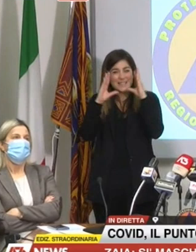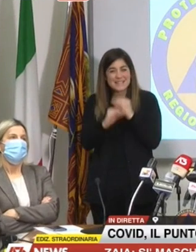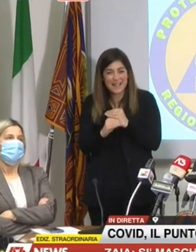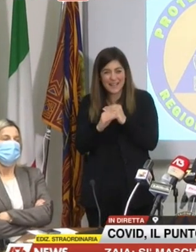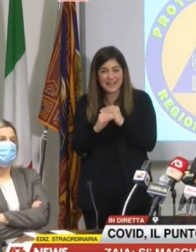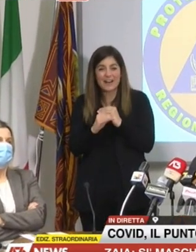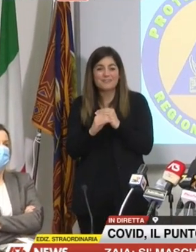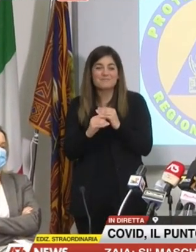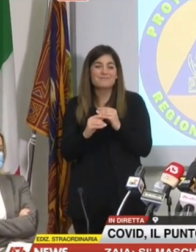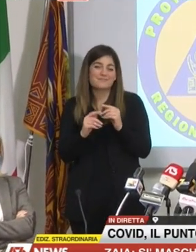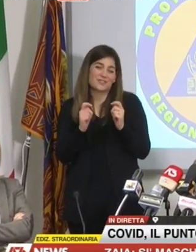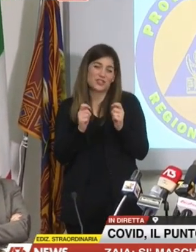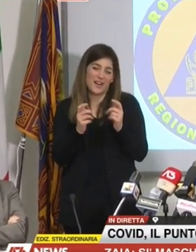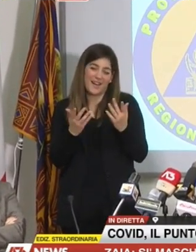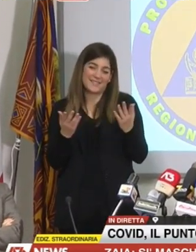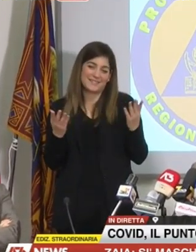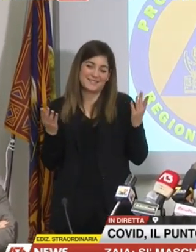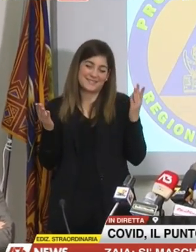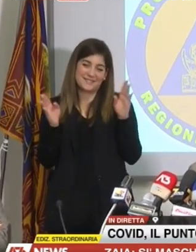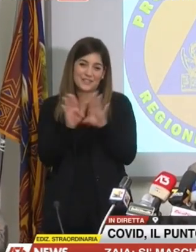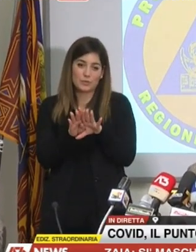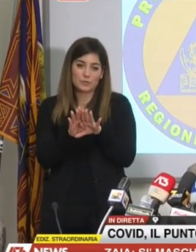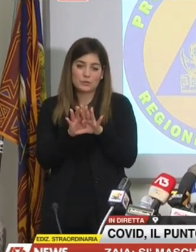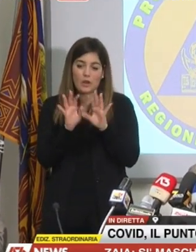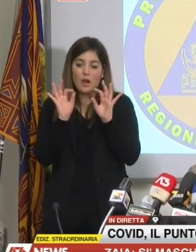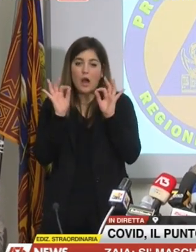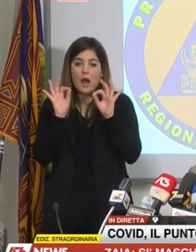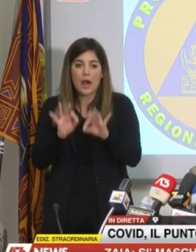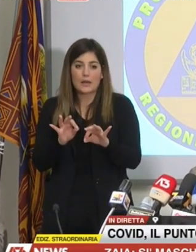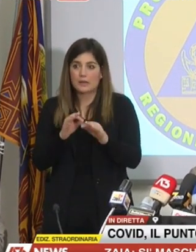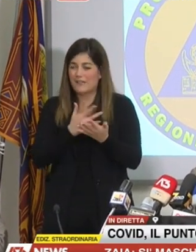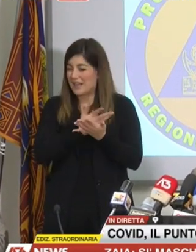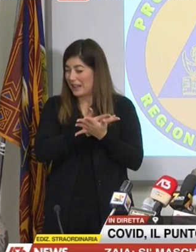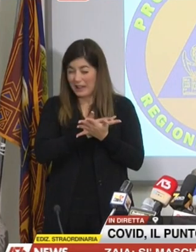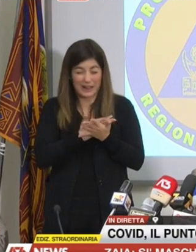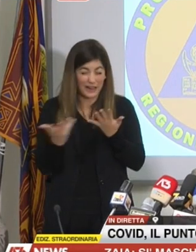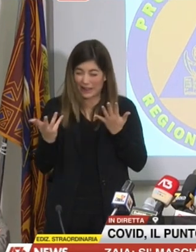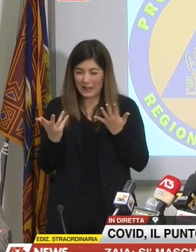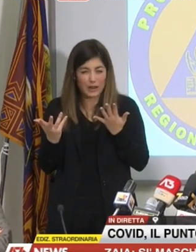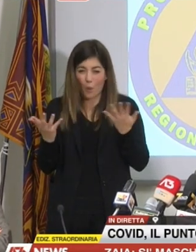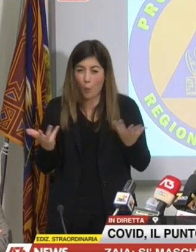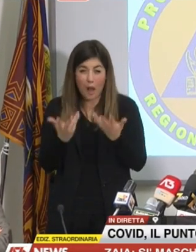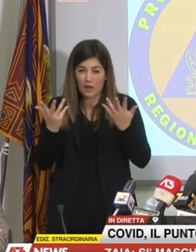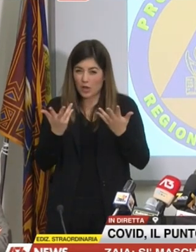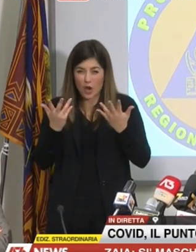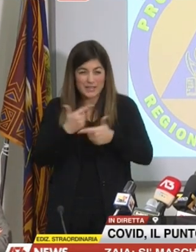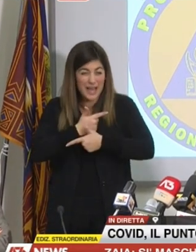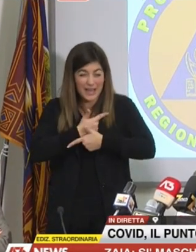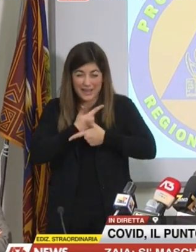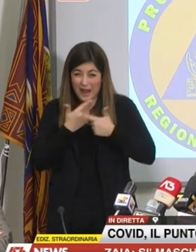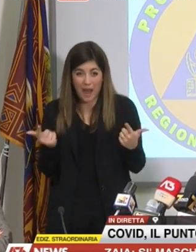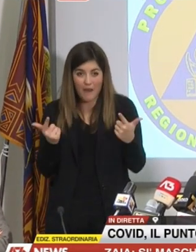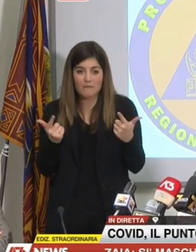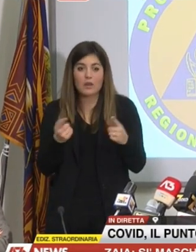e arriva, che so... La catastrofe, dovete riscrivere il giornale in pochi minuti